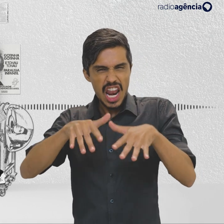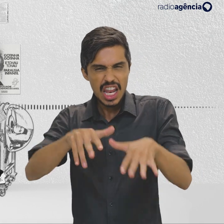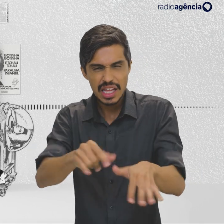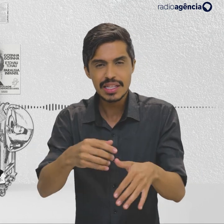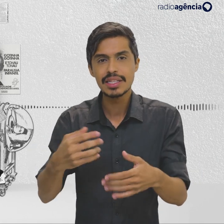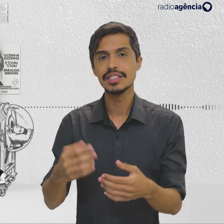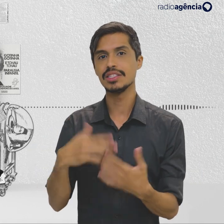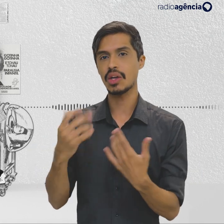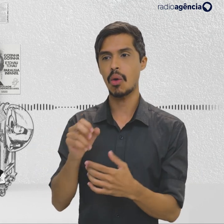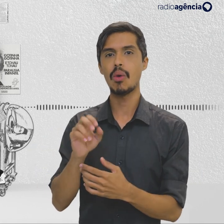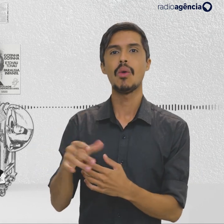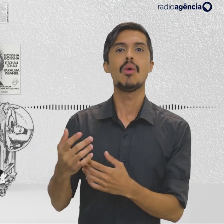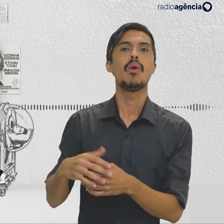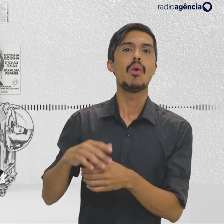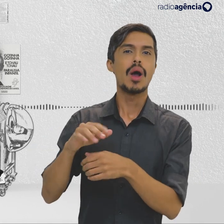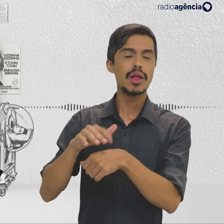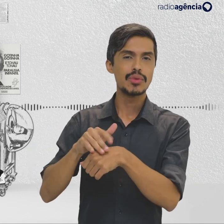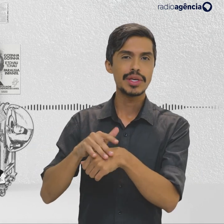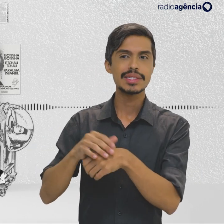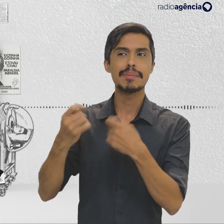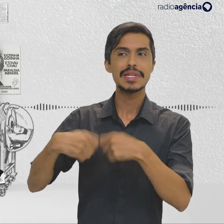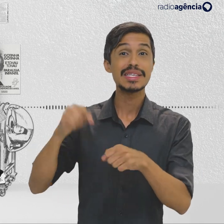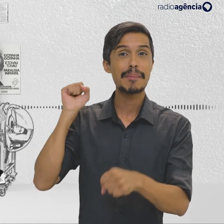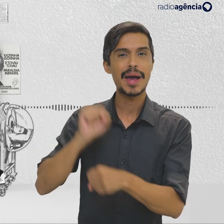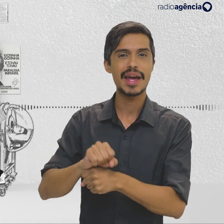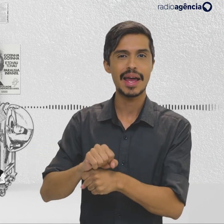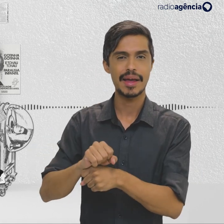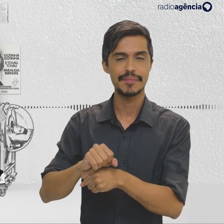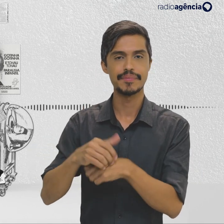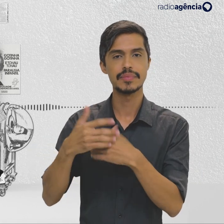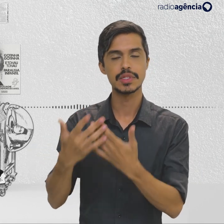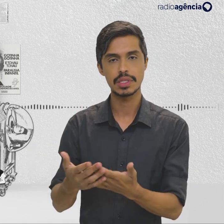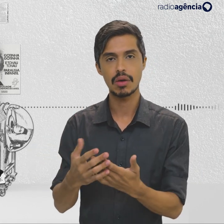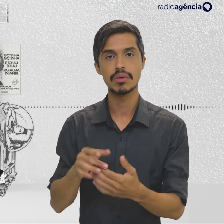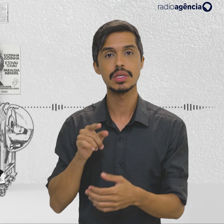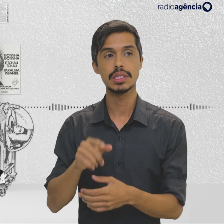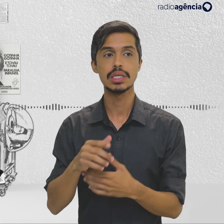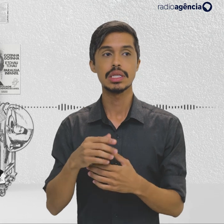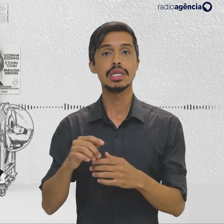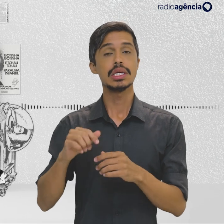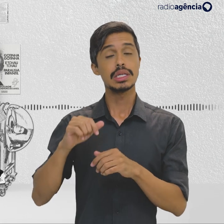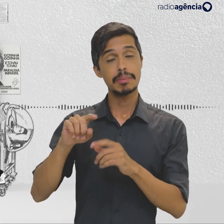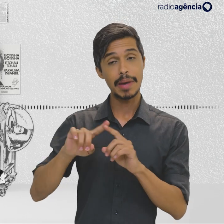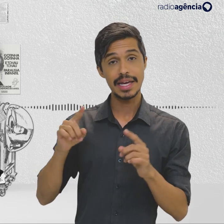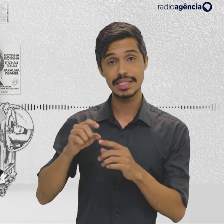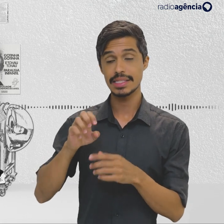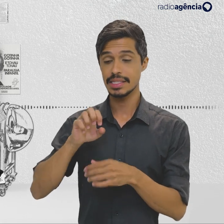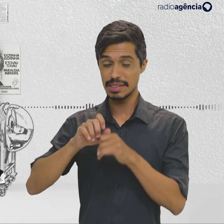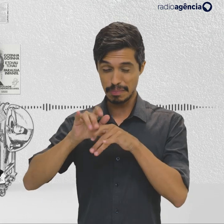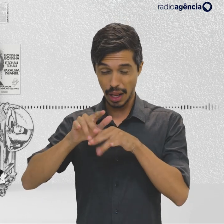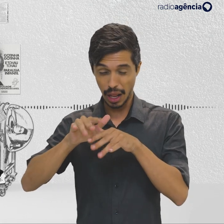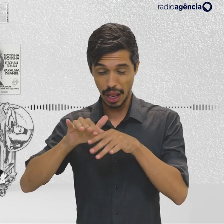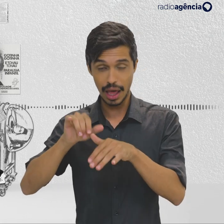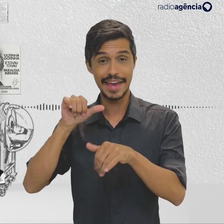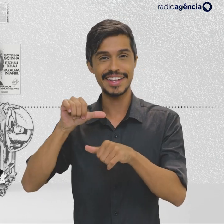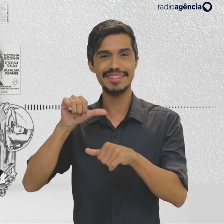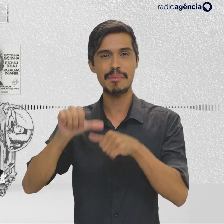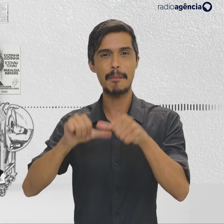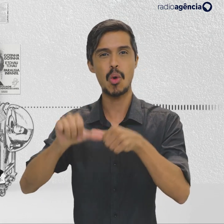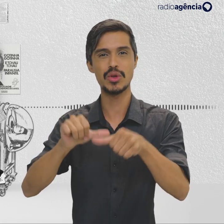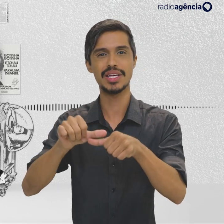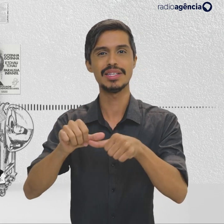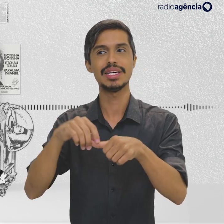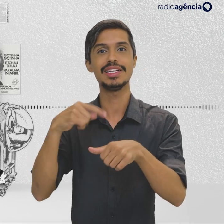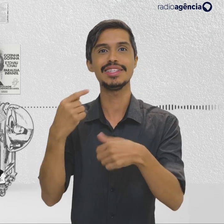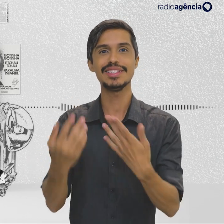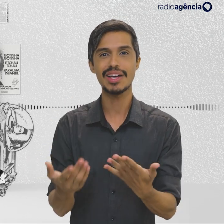causador da enfermidade Deixa de ser transmitido e isso pode impedir que ele sofra mutações e Se fortaleça e